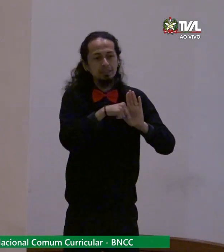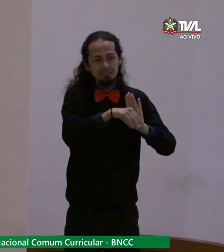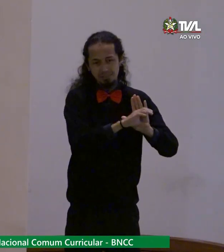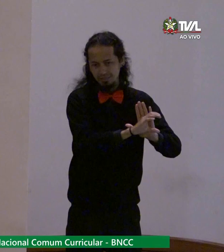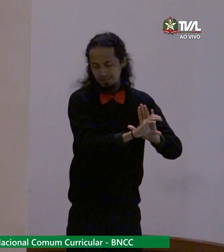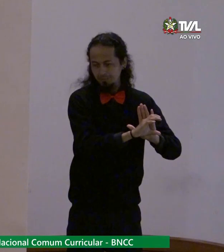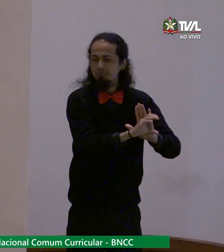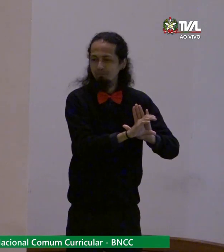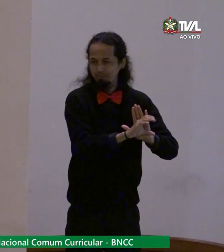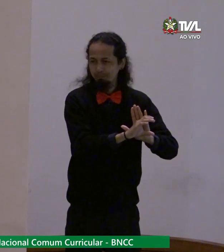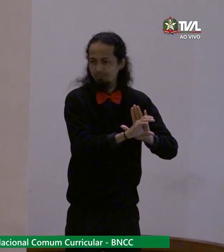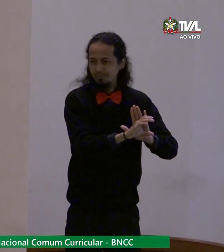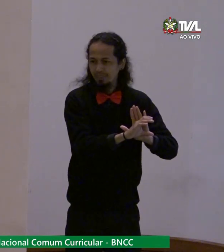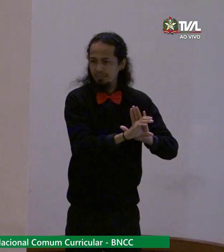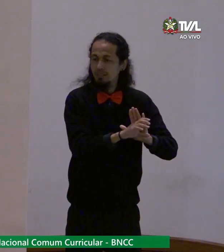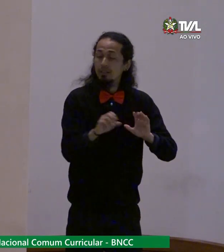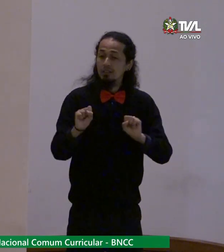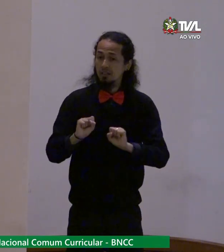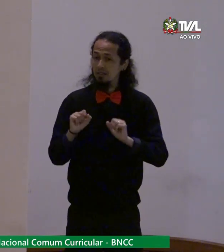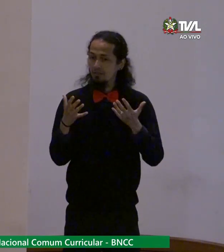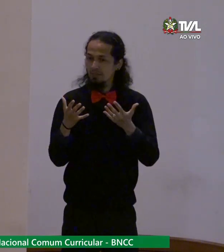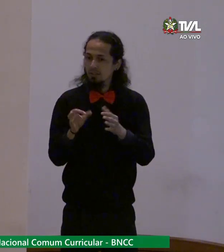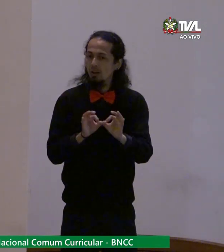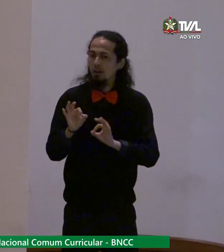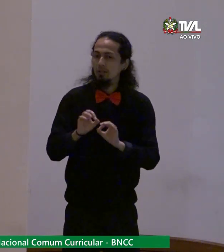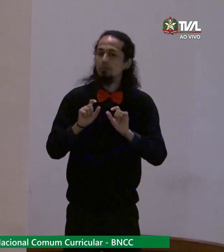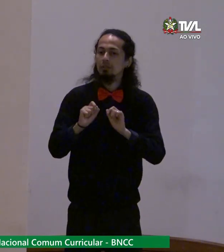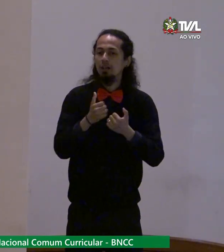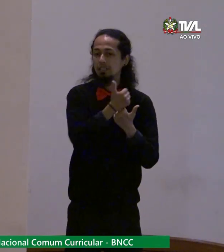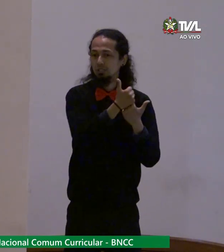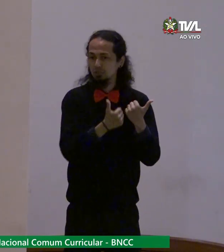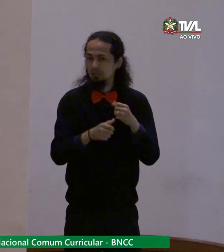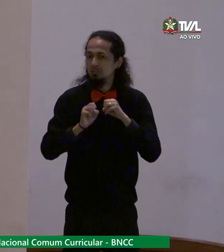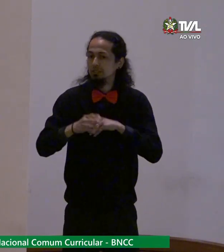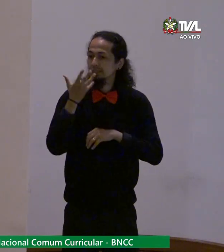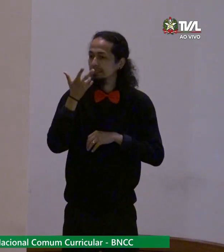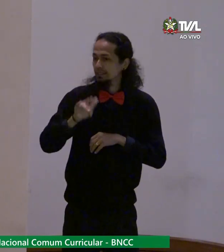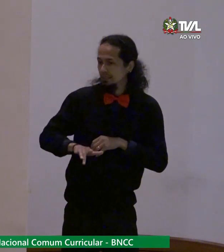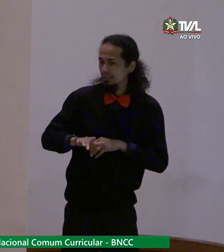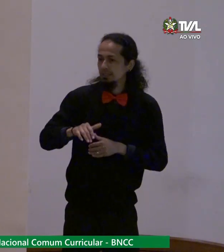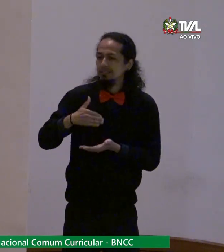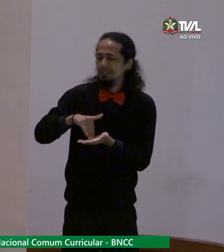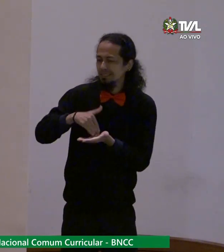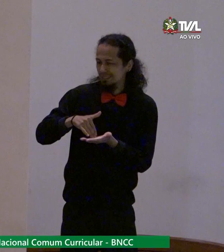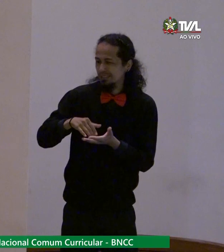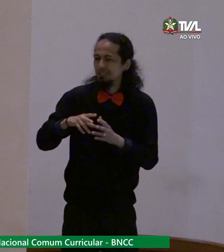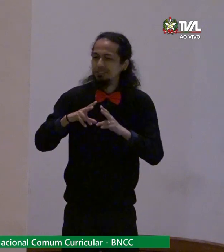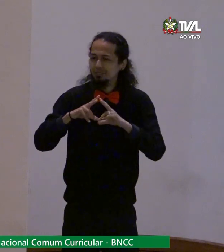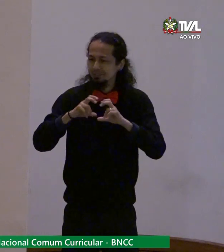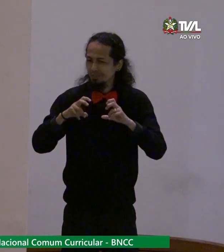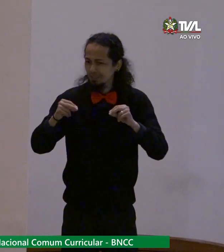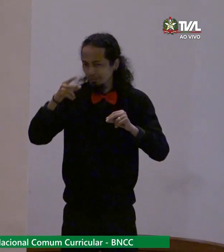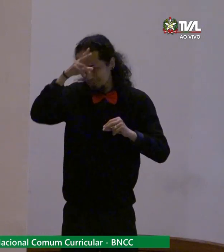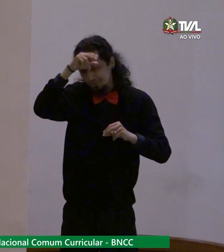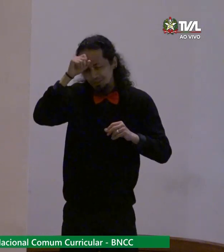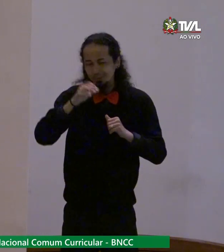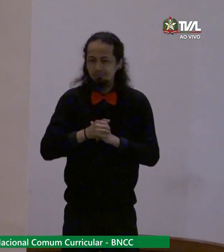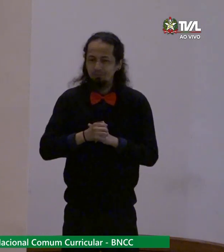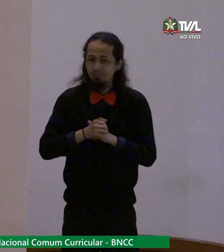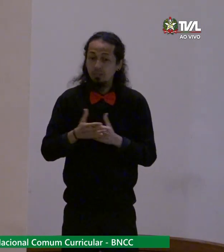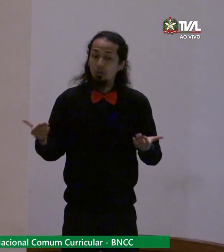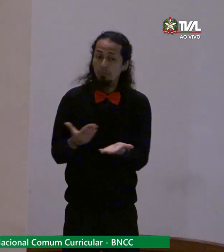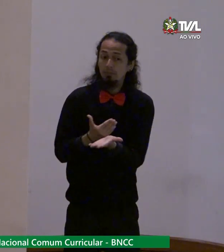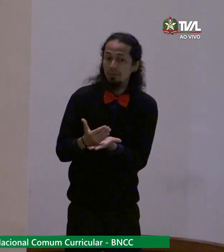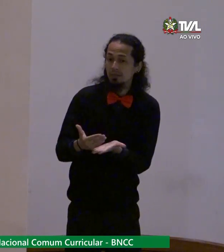evento este organizado pela Diretoria de educação infantil da Secretaria Municipal de Florianópolis realizaremos